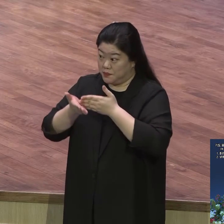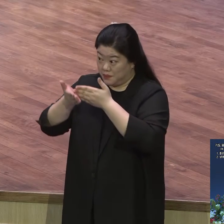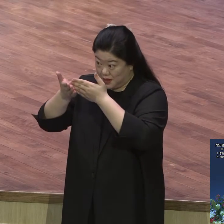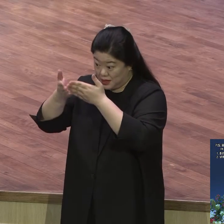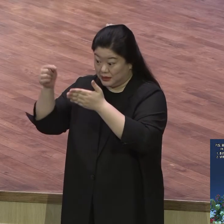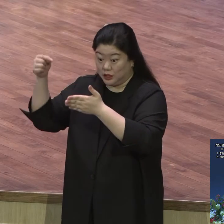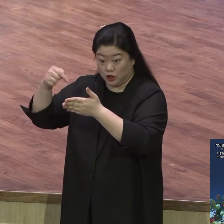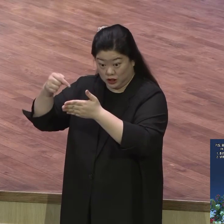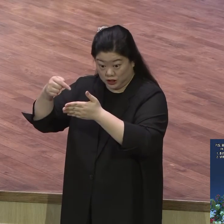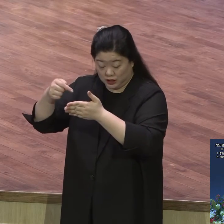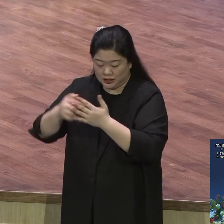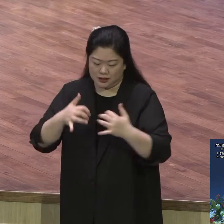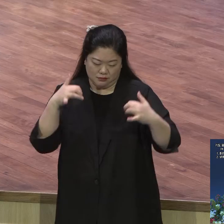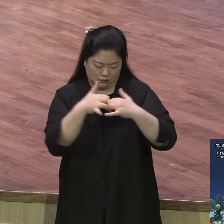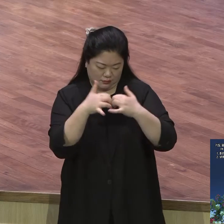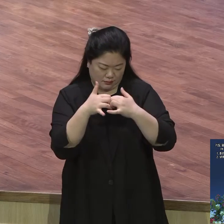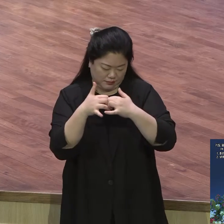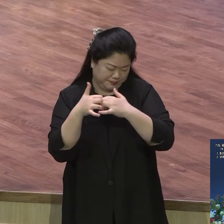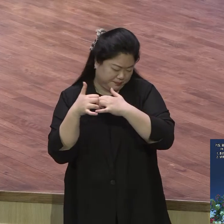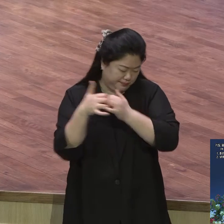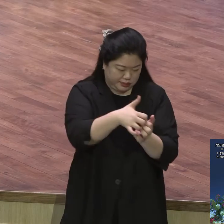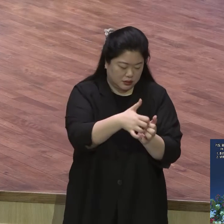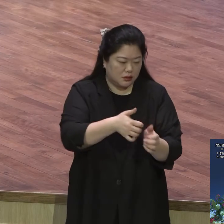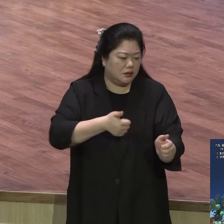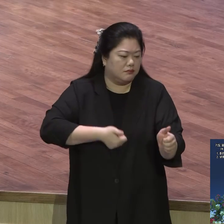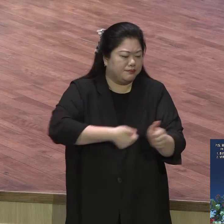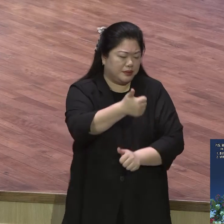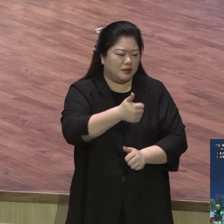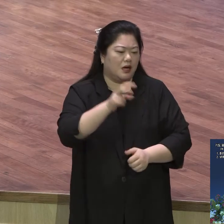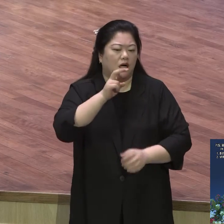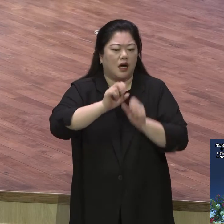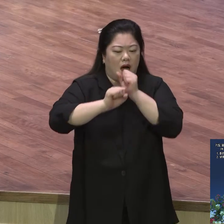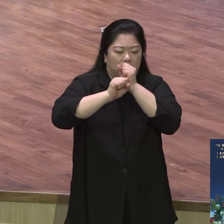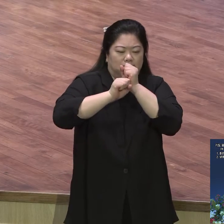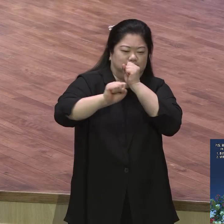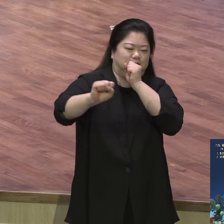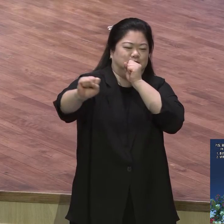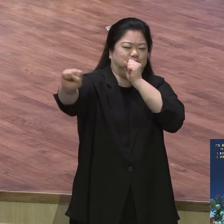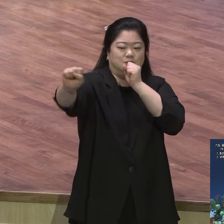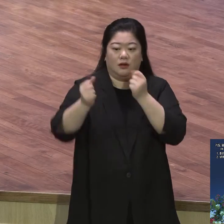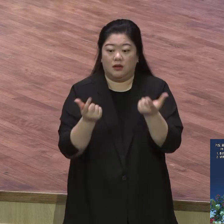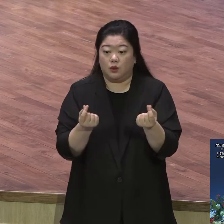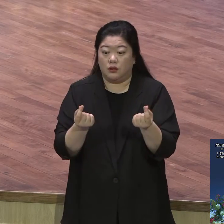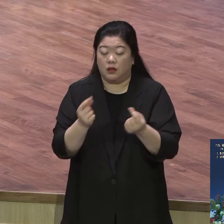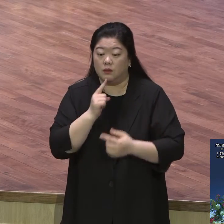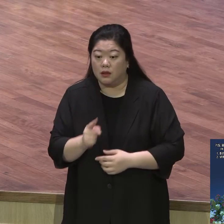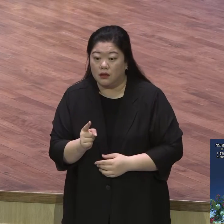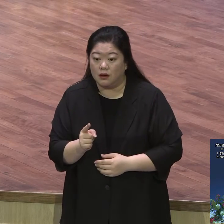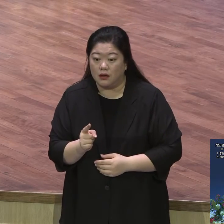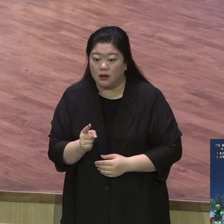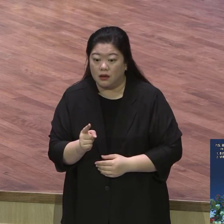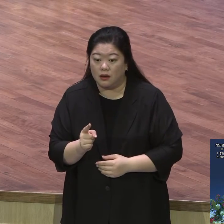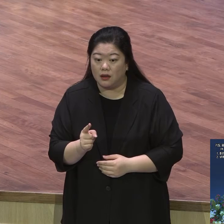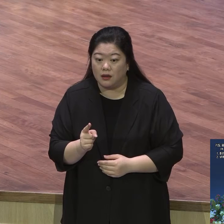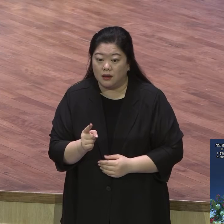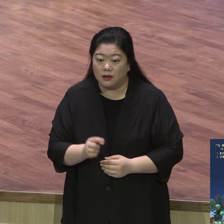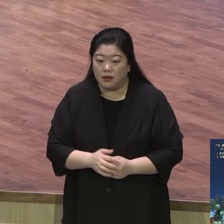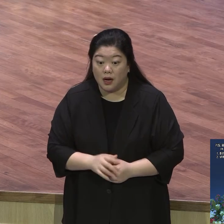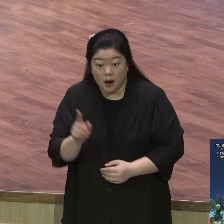성리의 전주곡이다 하나님의 사람이 들은 기도 어떤 상황에서도 하나님이 하시는 기도의 강자가